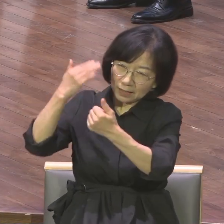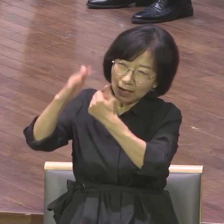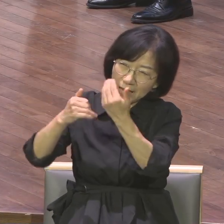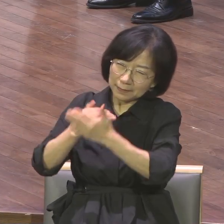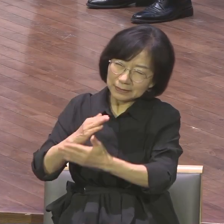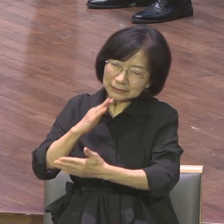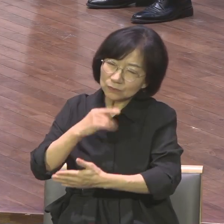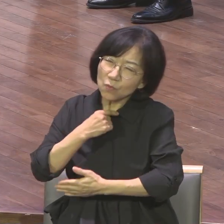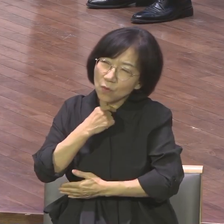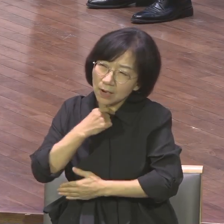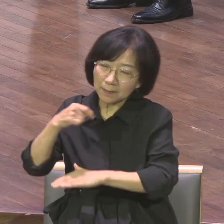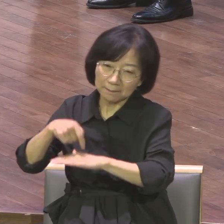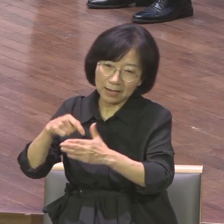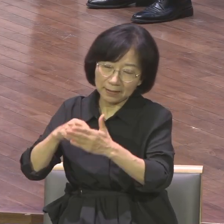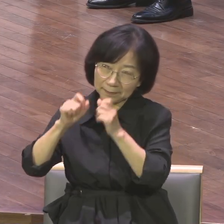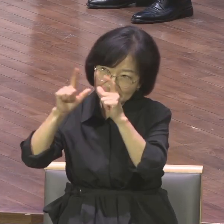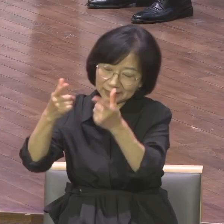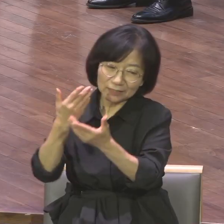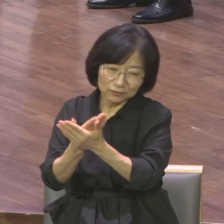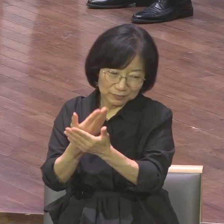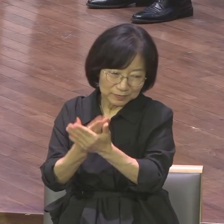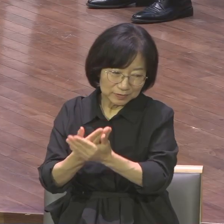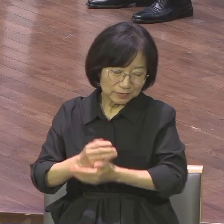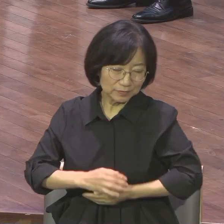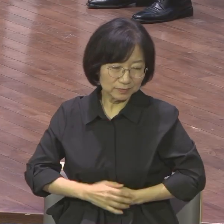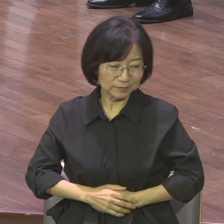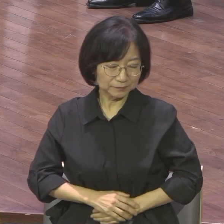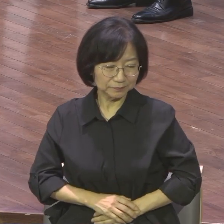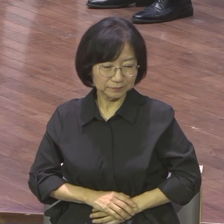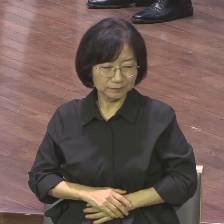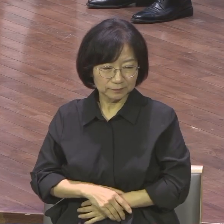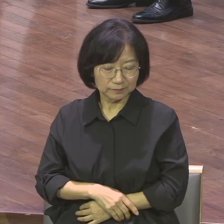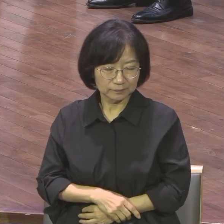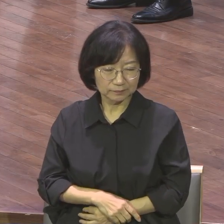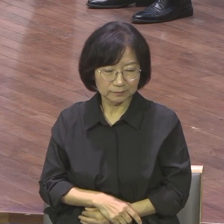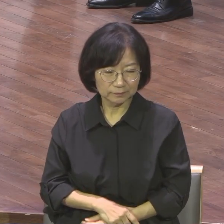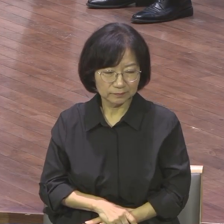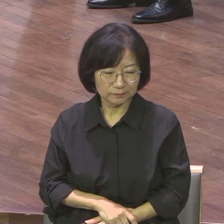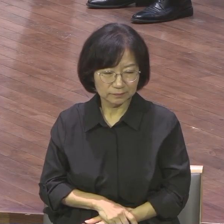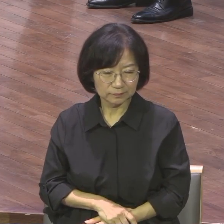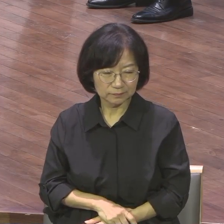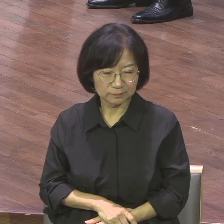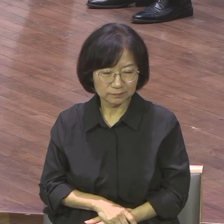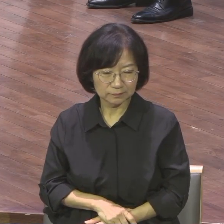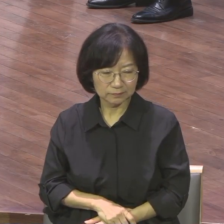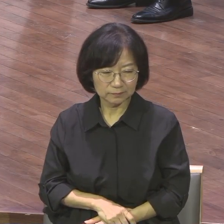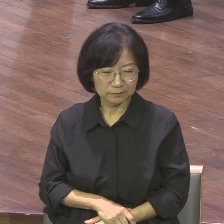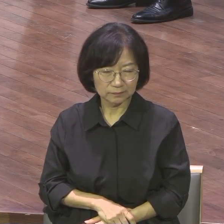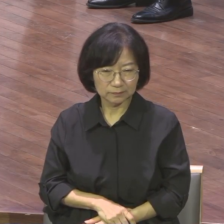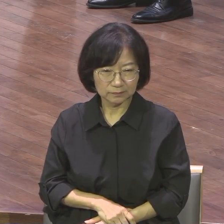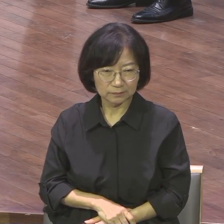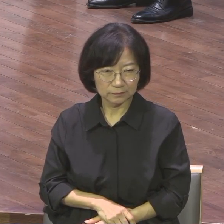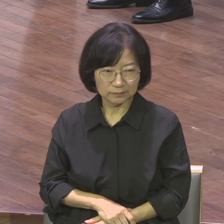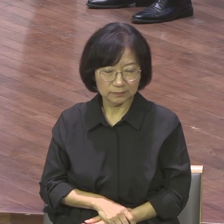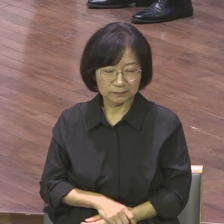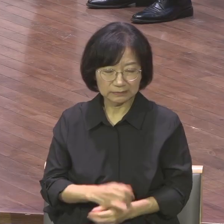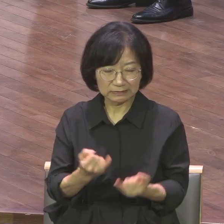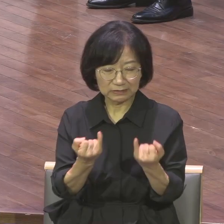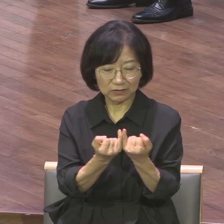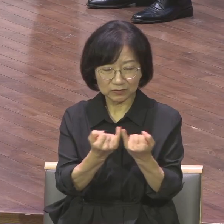모습을 깨닫는 은혜가 말씀기도 전도예요. 현장입니다. 국가를 위해 기도하시되 여성 가족부 이것이 성평등